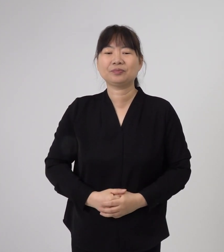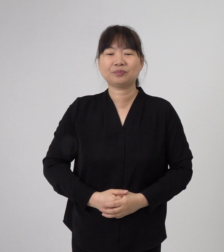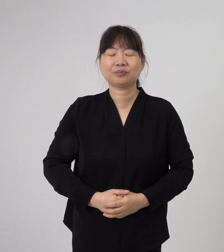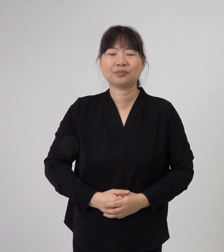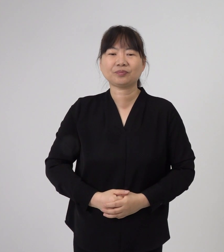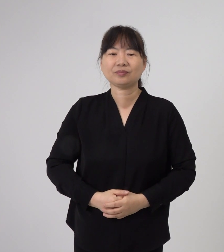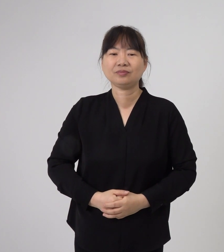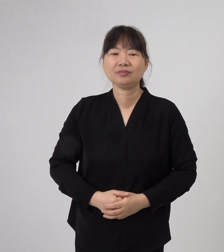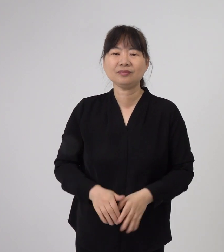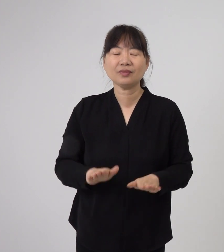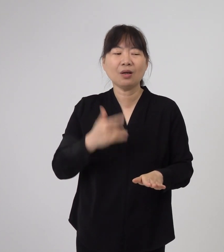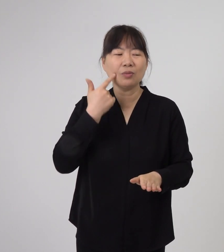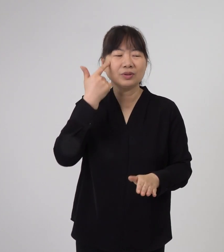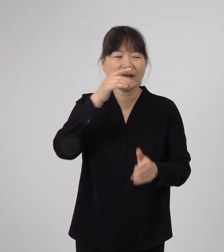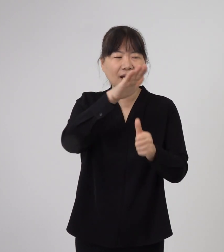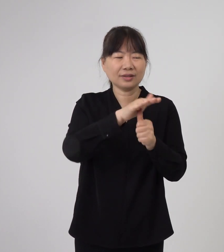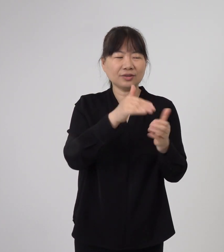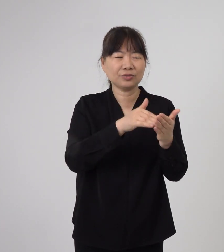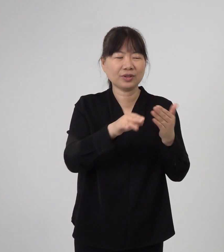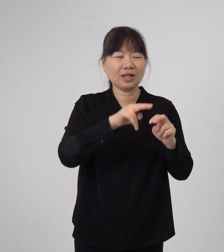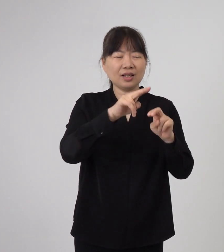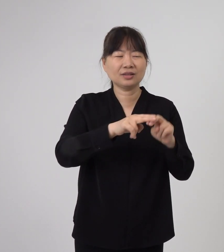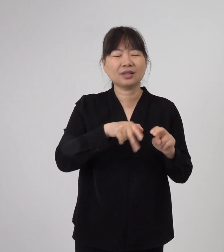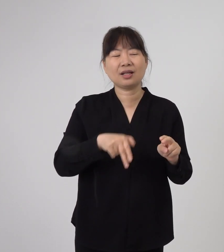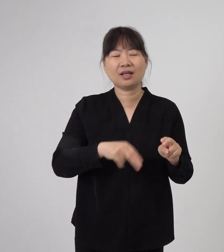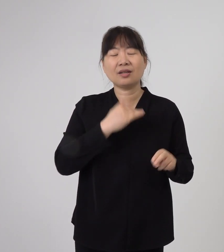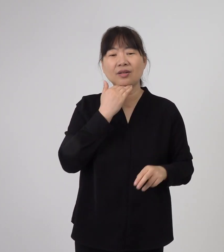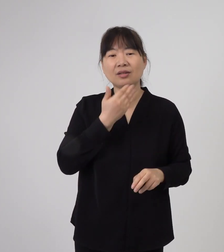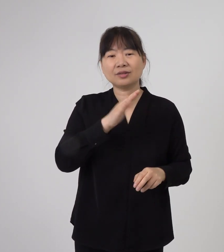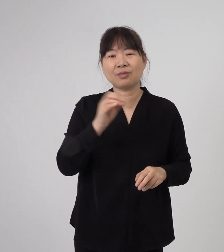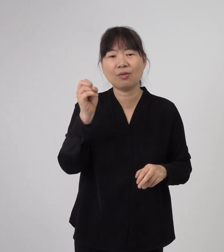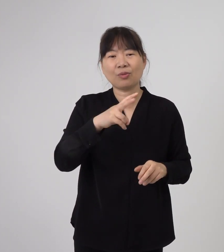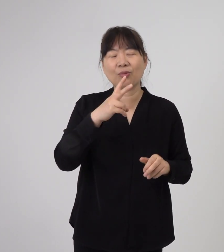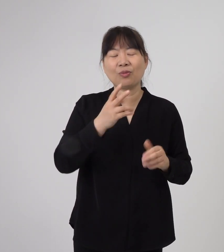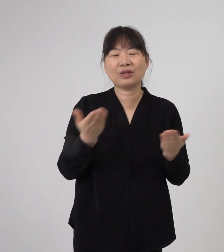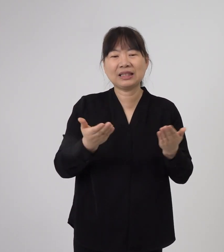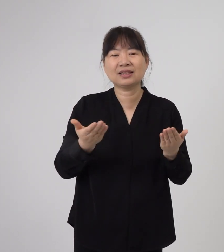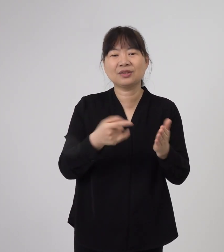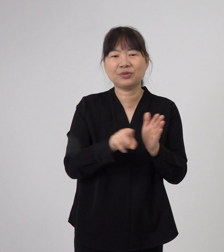어떤 사람은 이제 목사 안수 받자마자 이제 은퇴해야 될 나이인데 또 불러요.